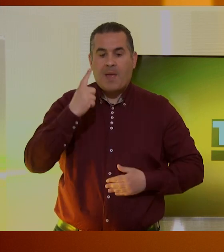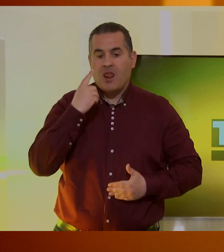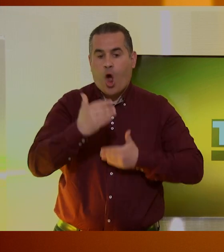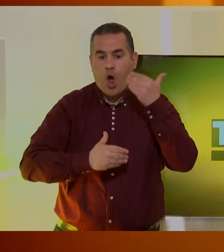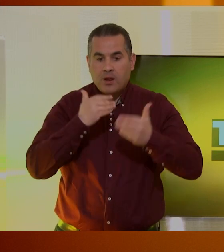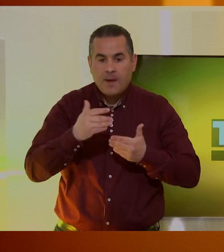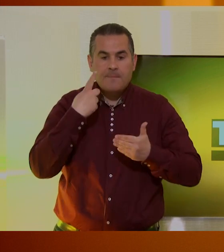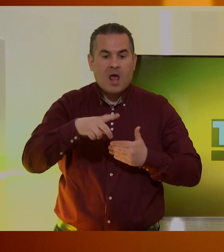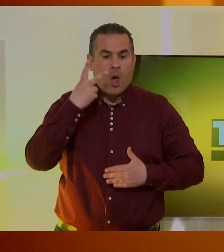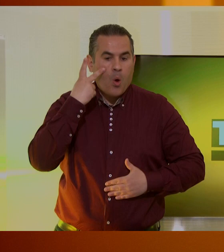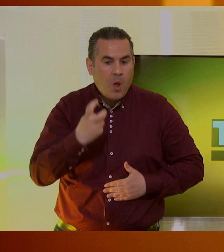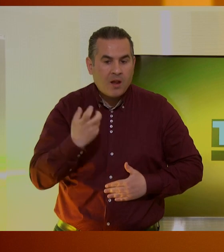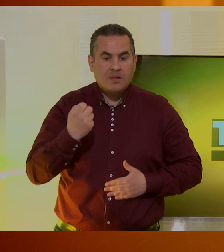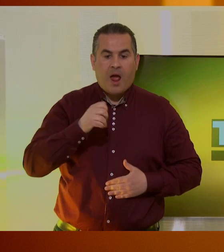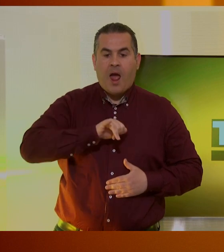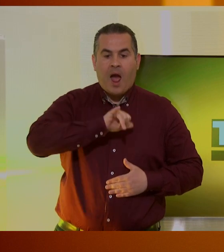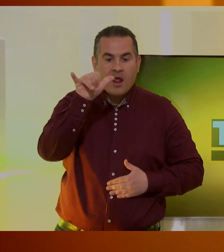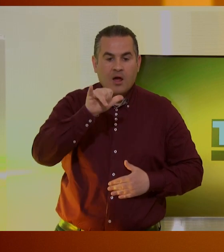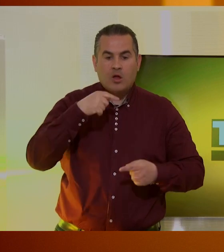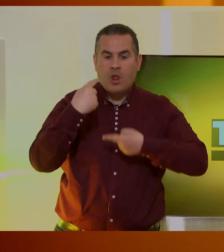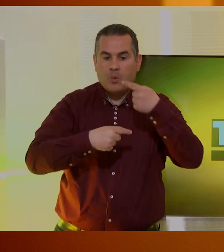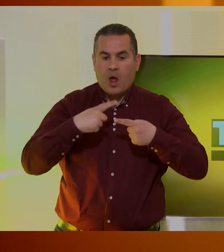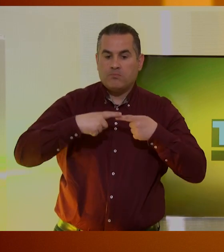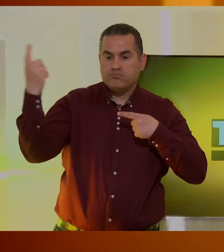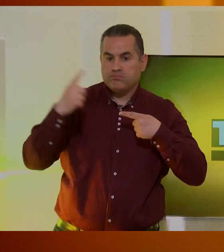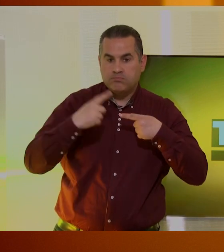curare con efficacia ed efficienza